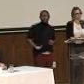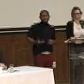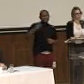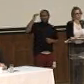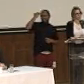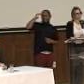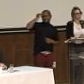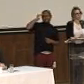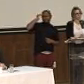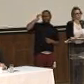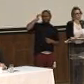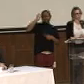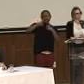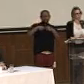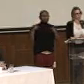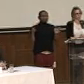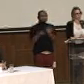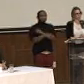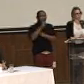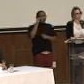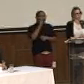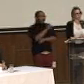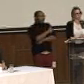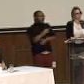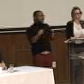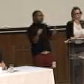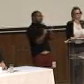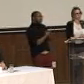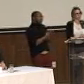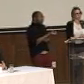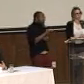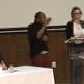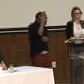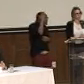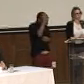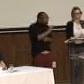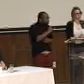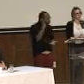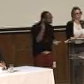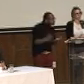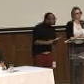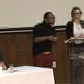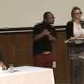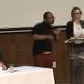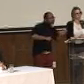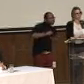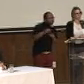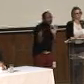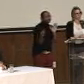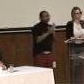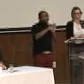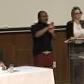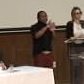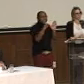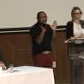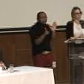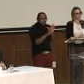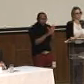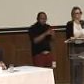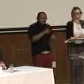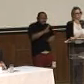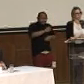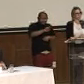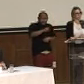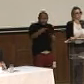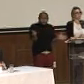entendi, eu fui depois, a aluna veio aqui e me corrigiu, professor, a gente quer saber se o senhor se compromete em colocar nos editais próximos vagas